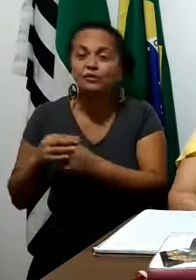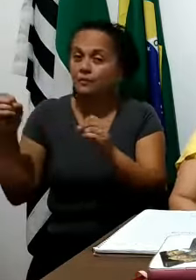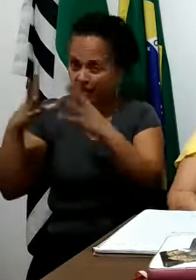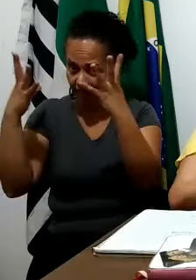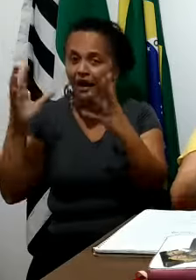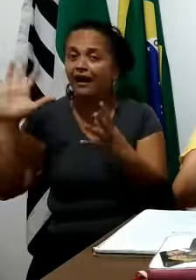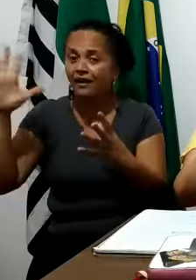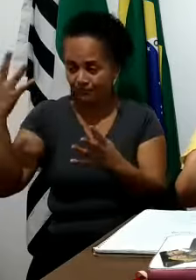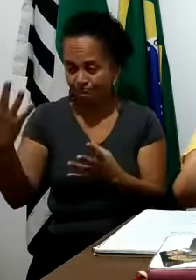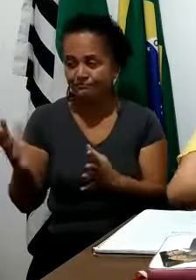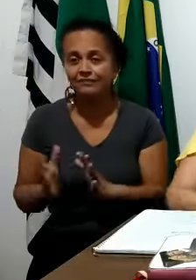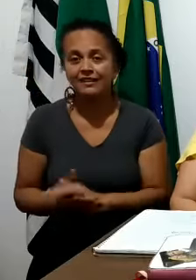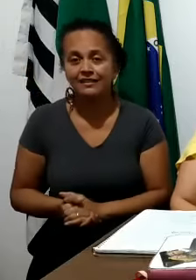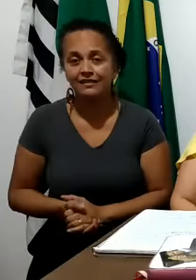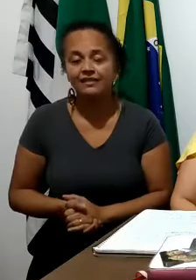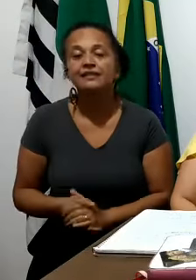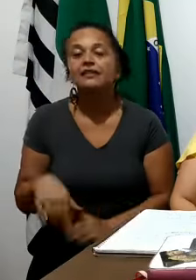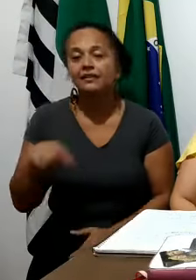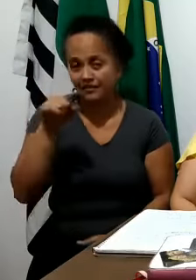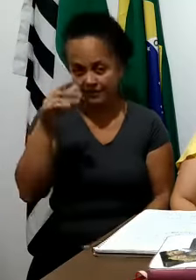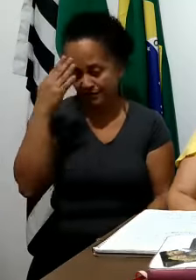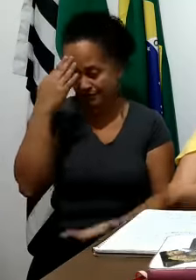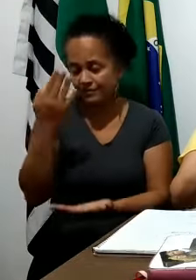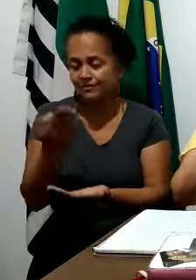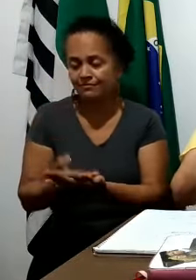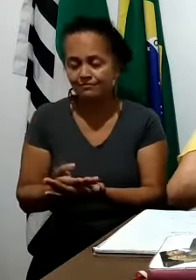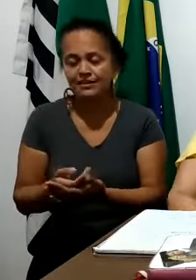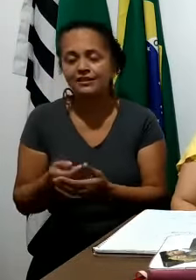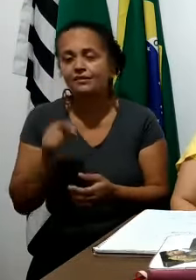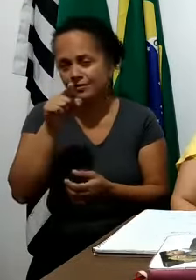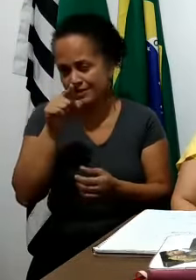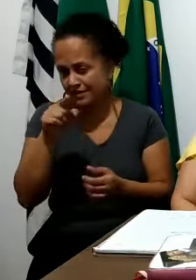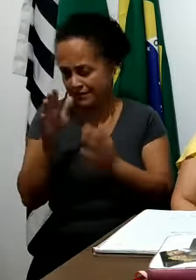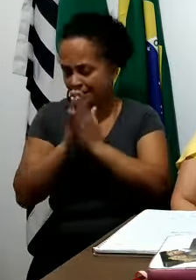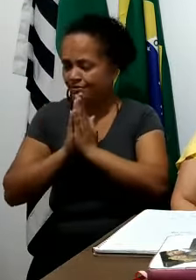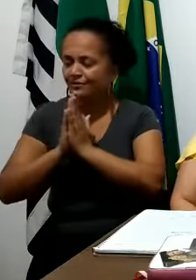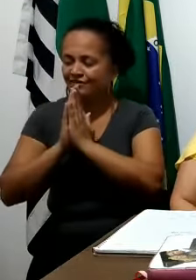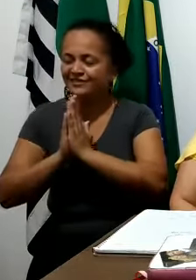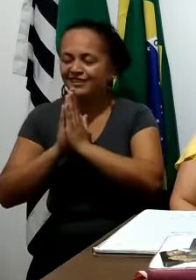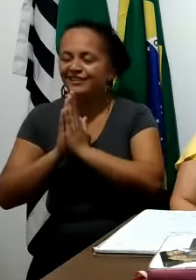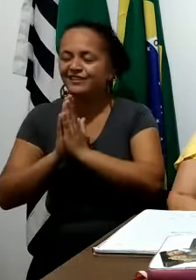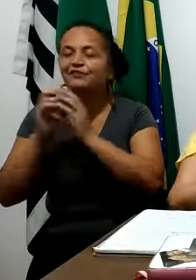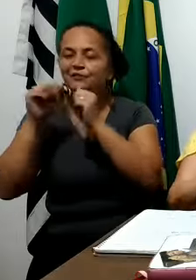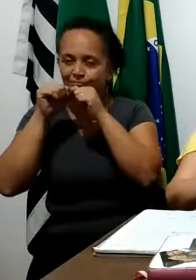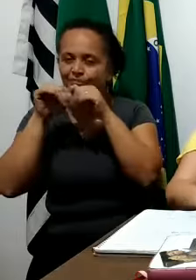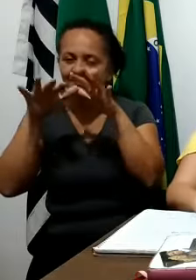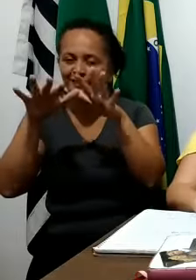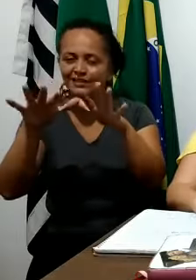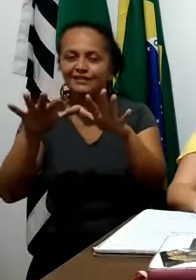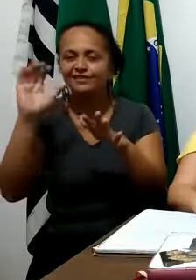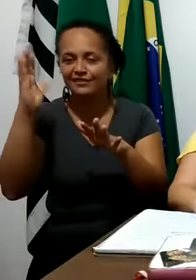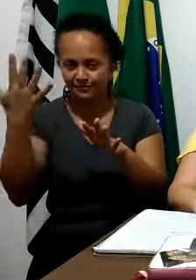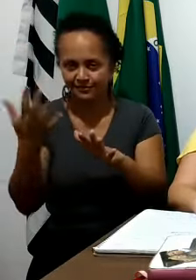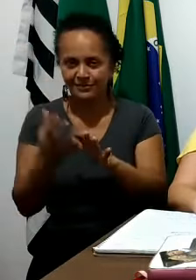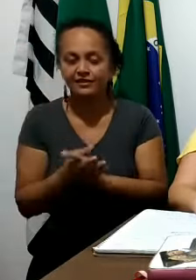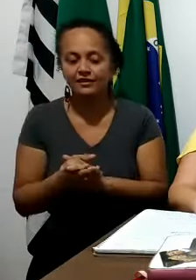creio, se você orar, aquela sementinha vai dar frutos, vai dar muitos frutos. E nós sabemos que essa